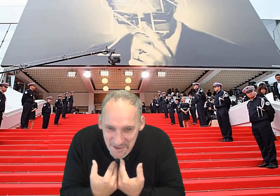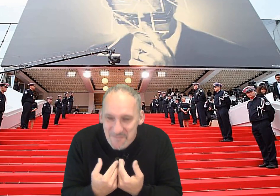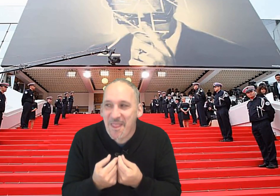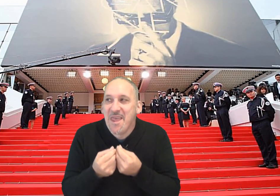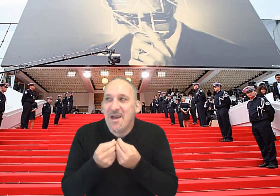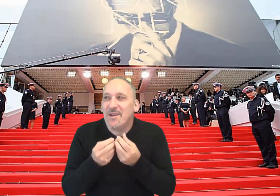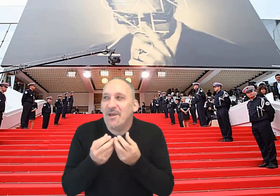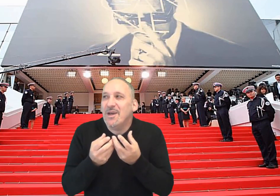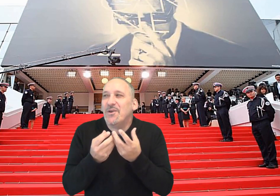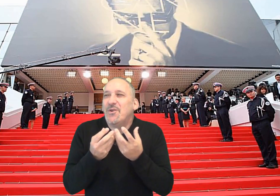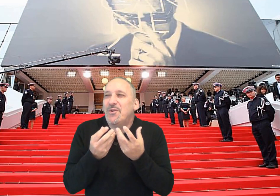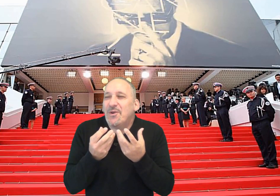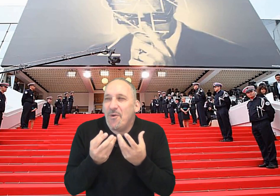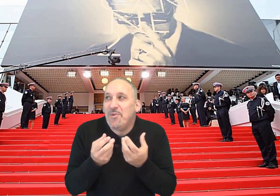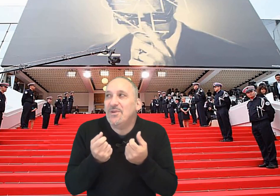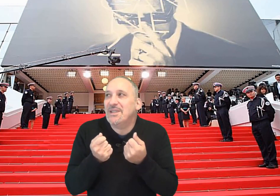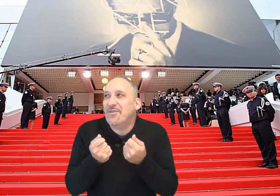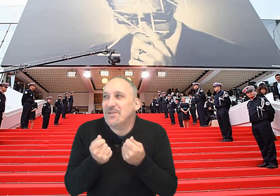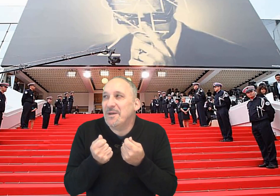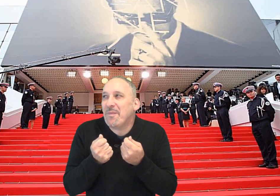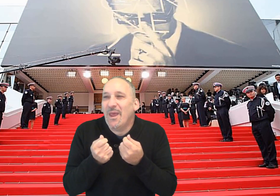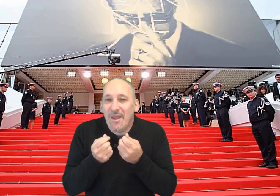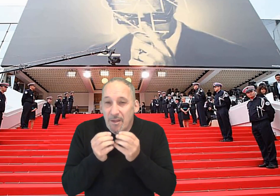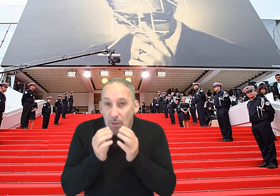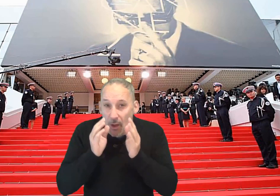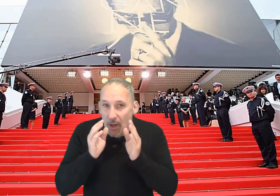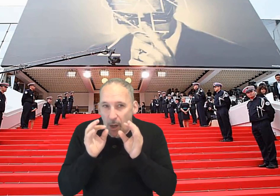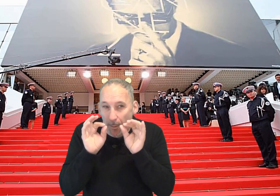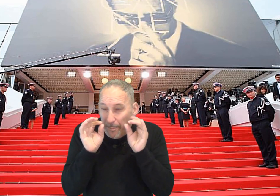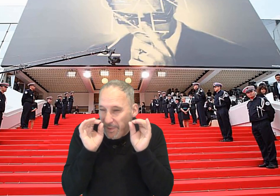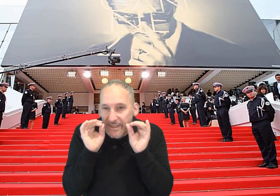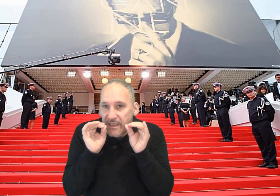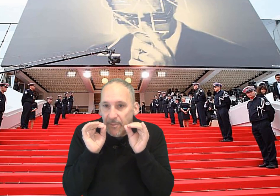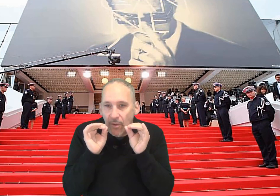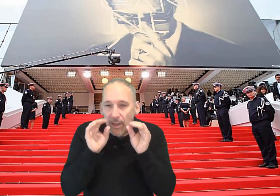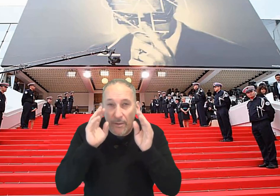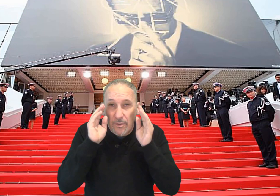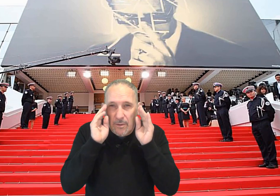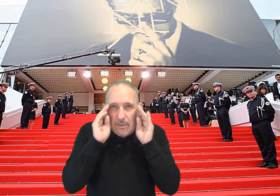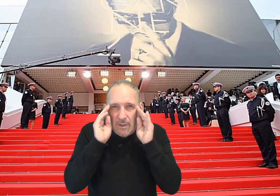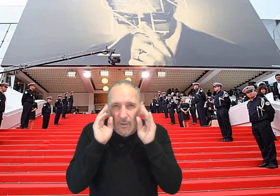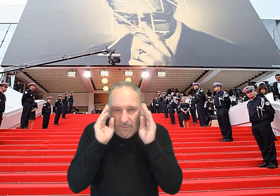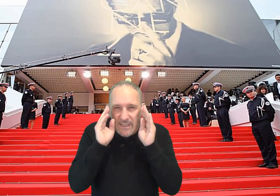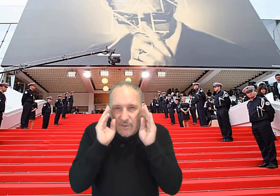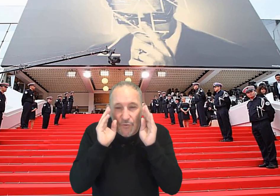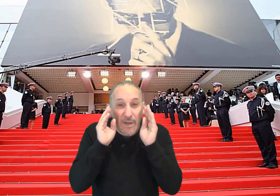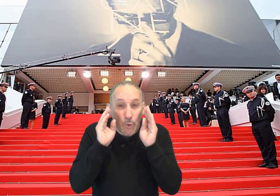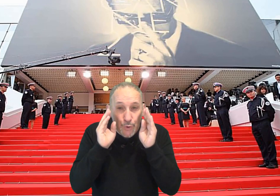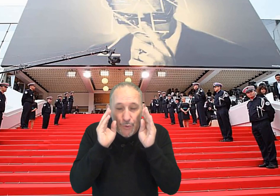modestement? Qu'en pensent les Français? Alors, précisément, hein, on va essayer de trouver les mots